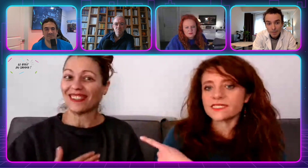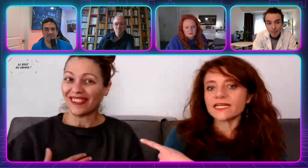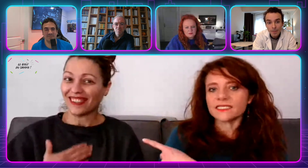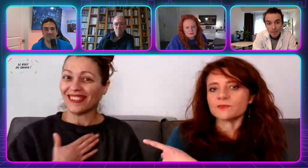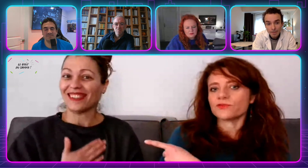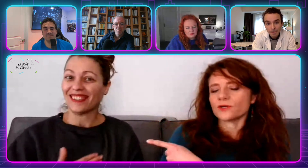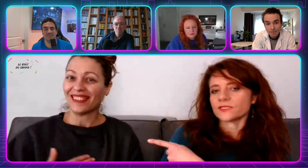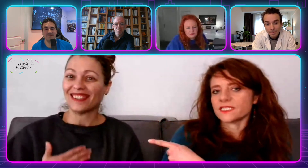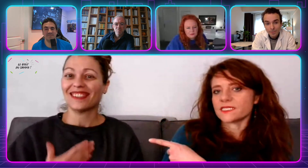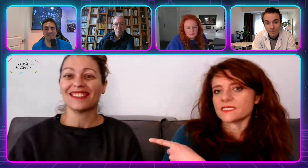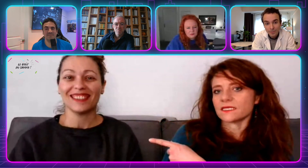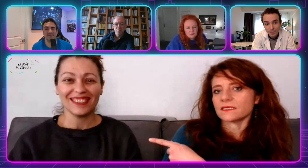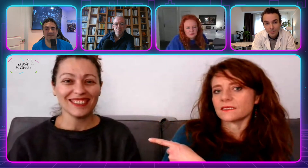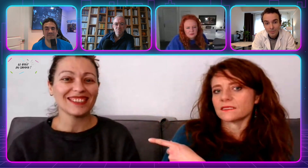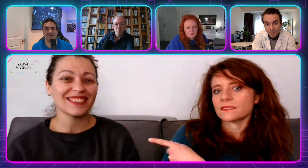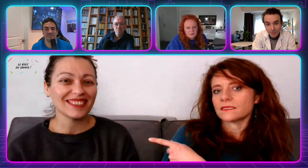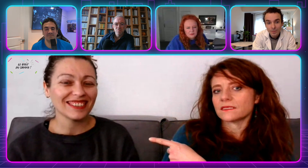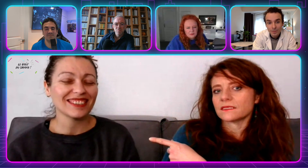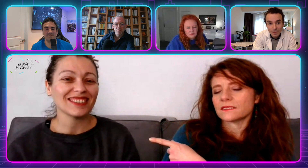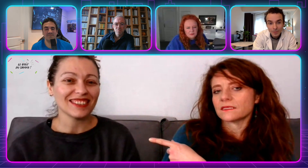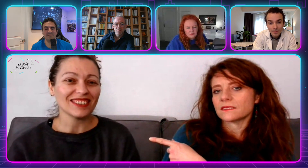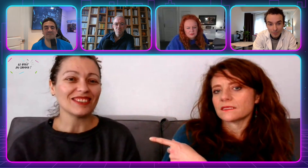Ah non, c'est ça qui est bon en langue des signes.